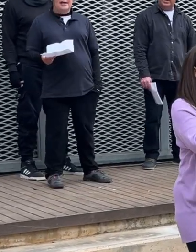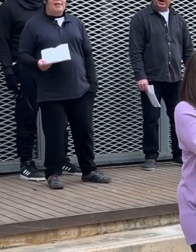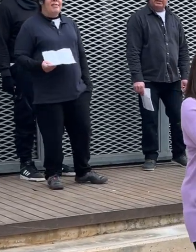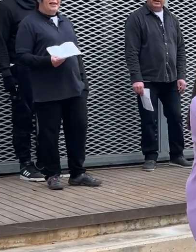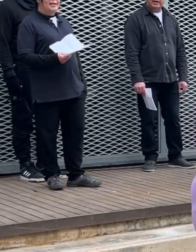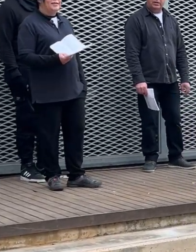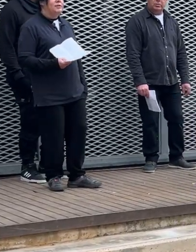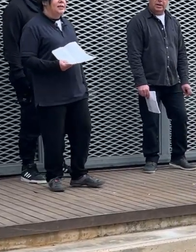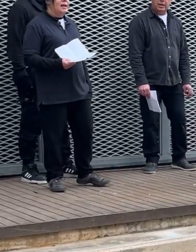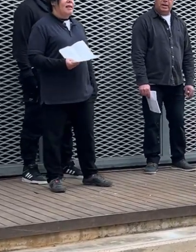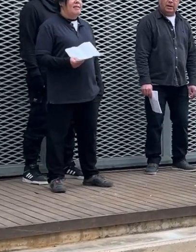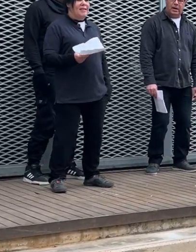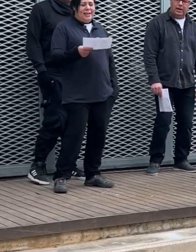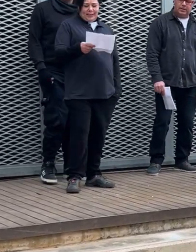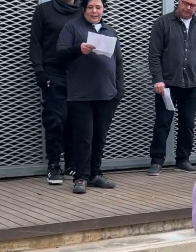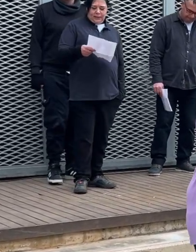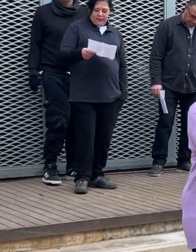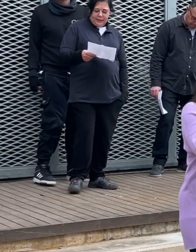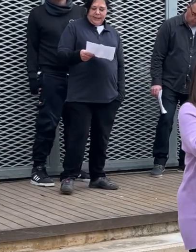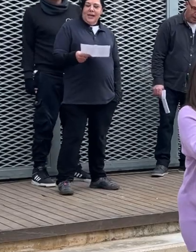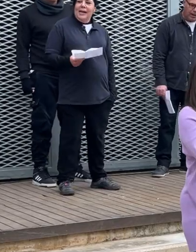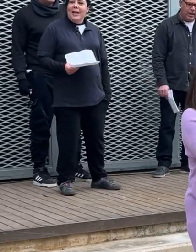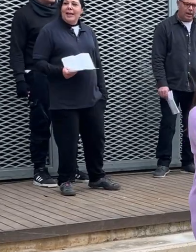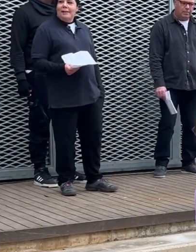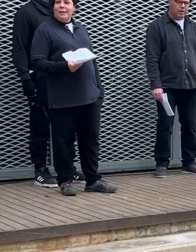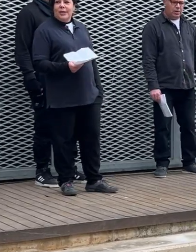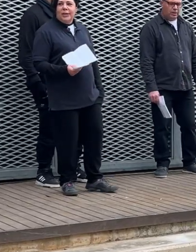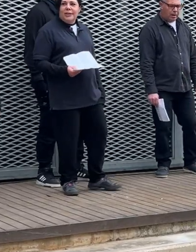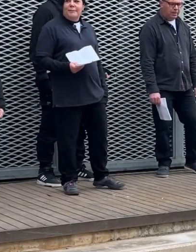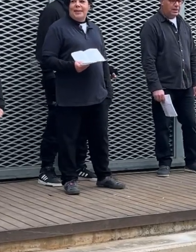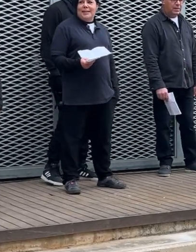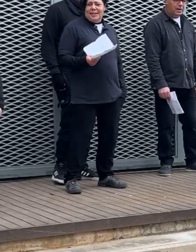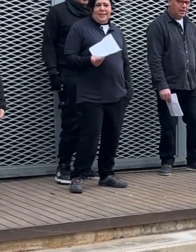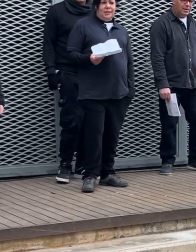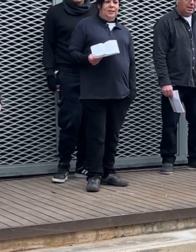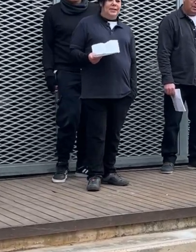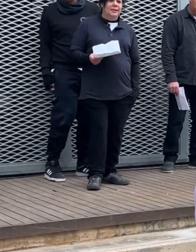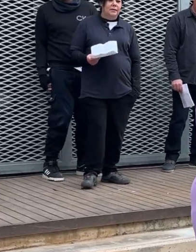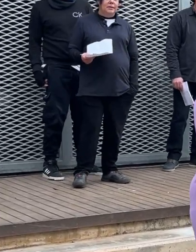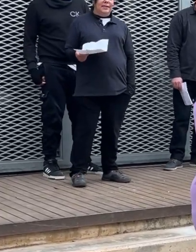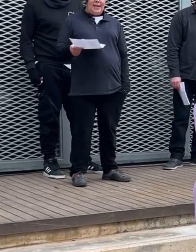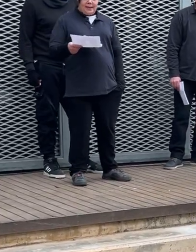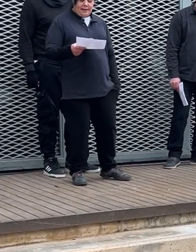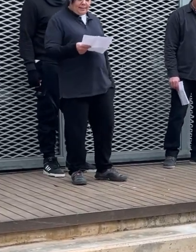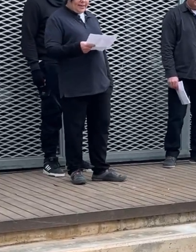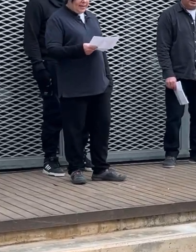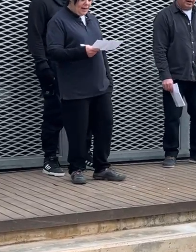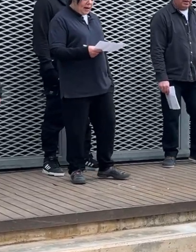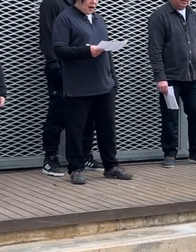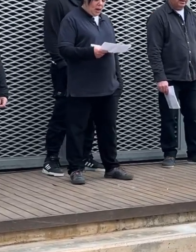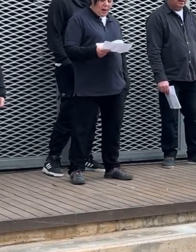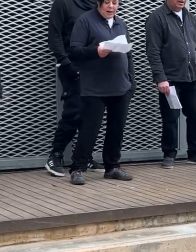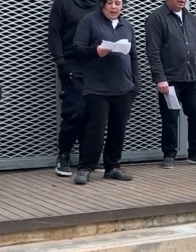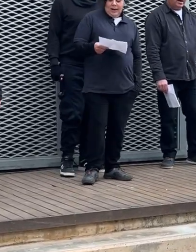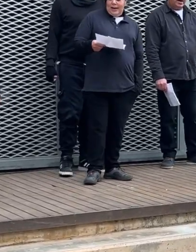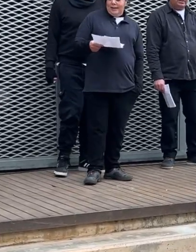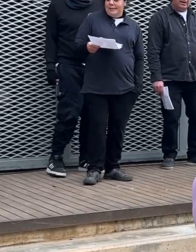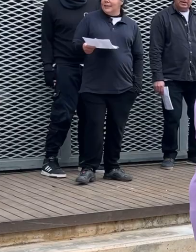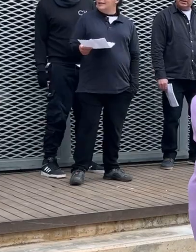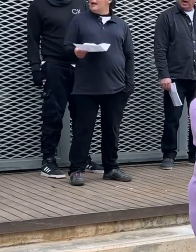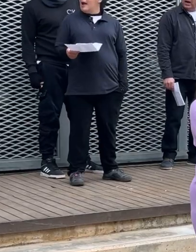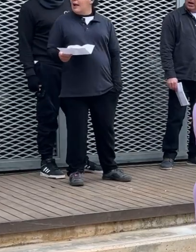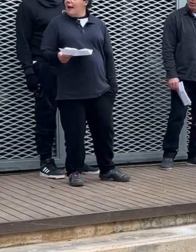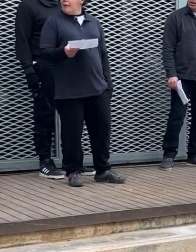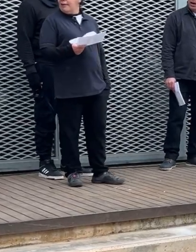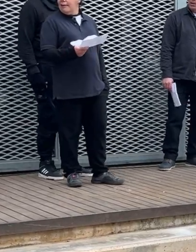el renacer de tus cenizas, el camino donde pisas. Eres una estrella que brilla, la que